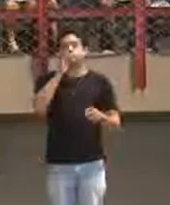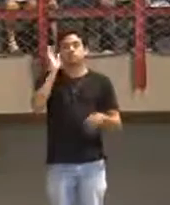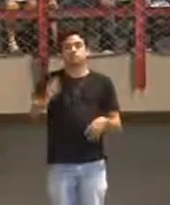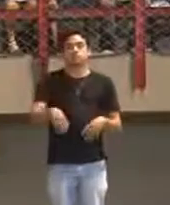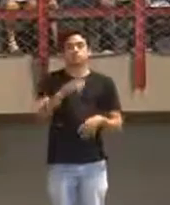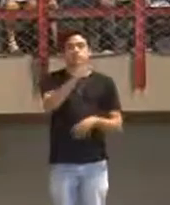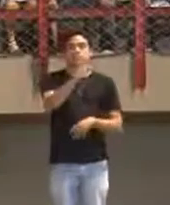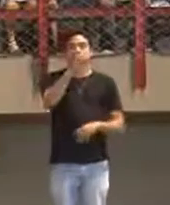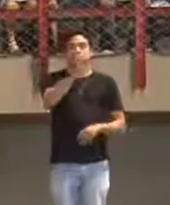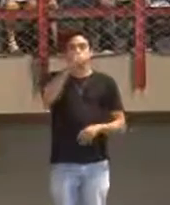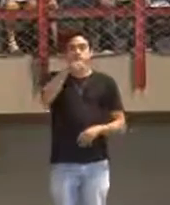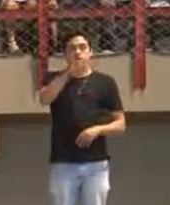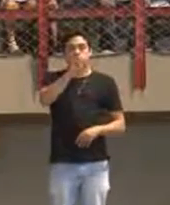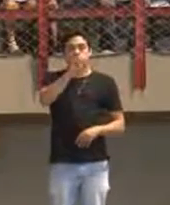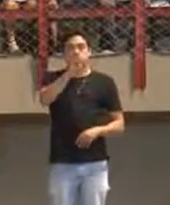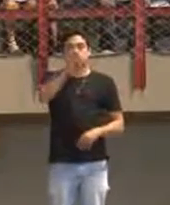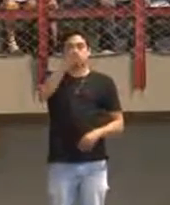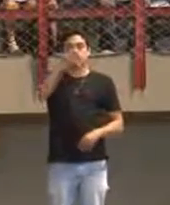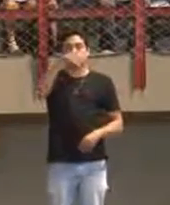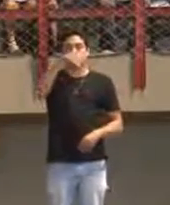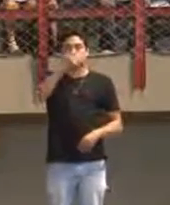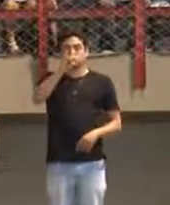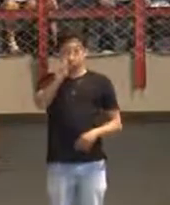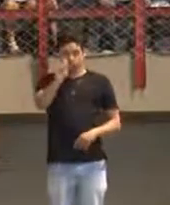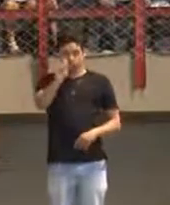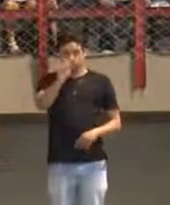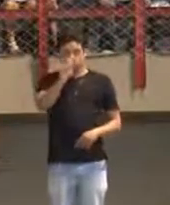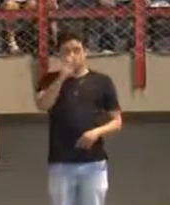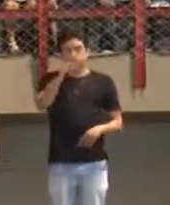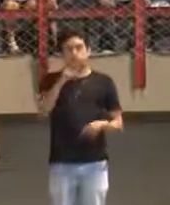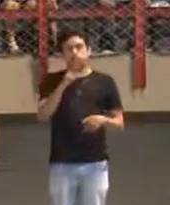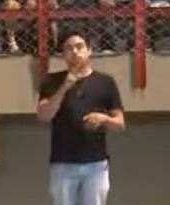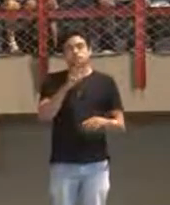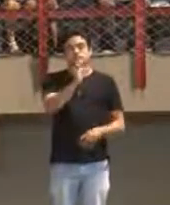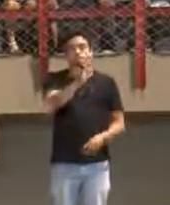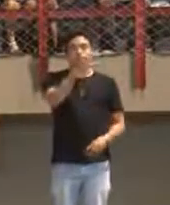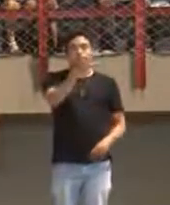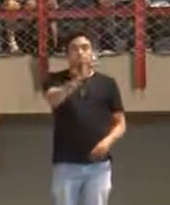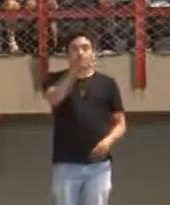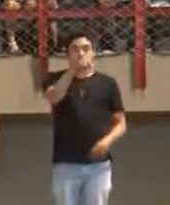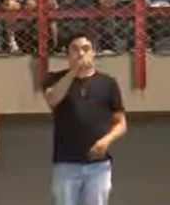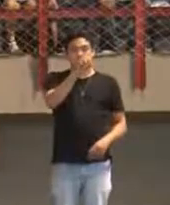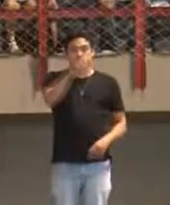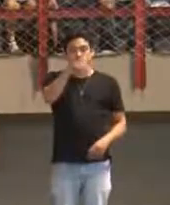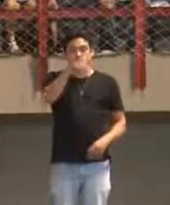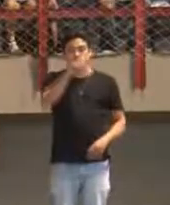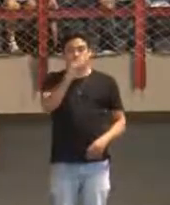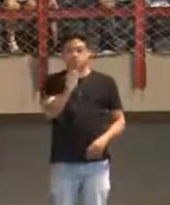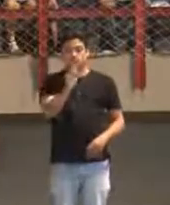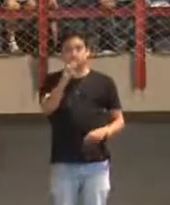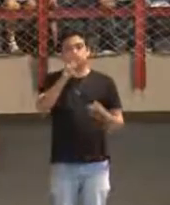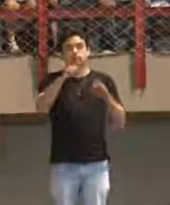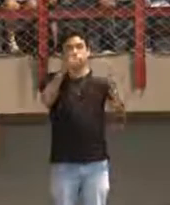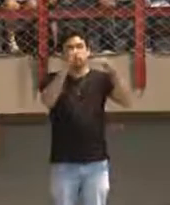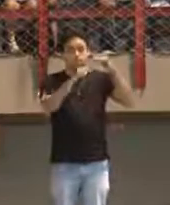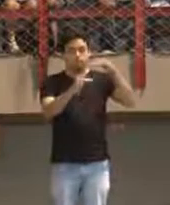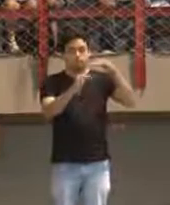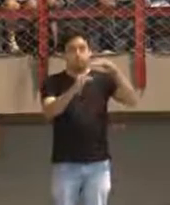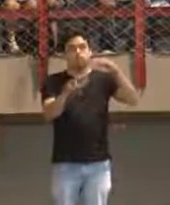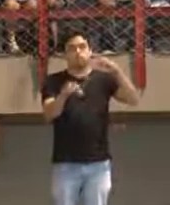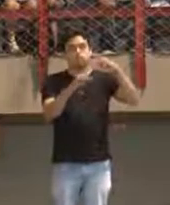Economia. São erros básicos também na redação. Economia. E escreva logo